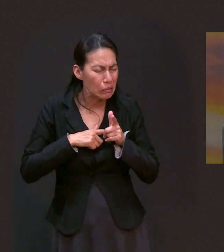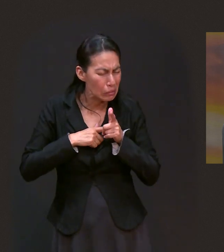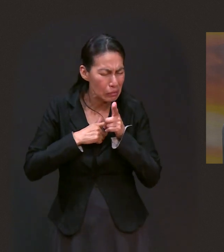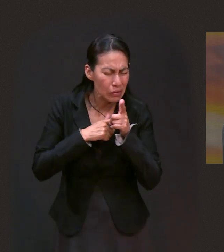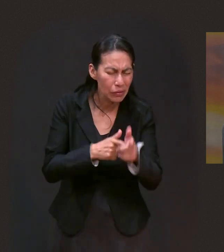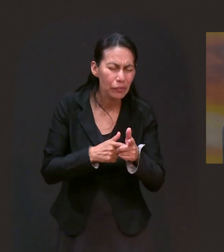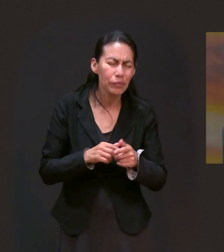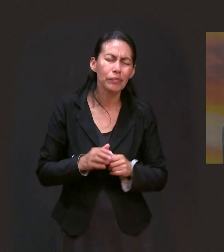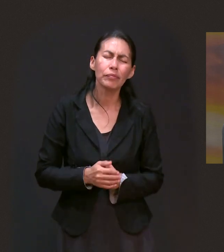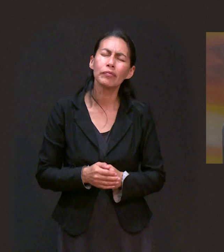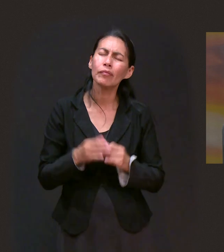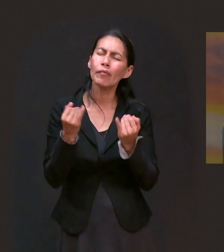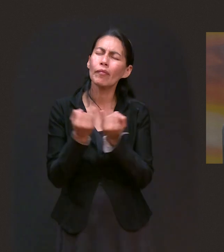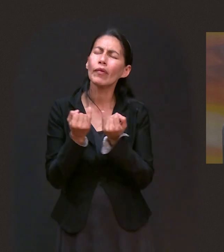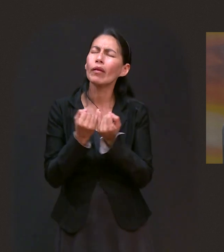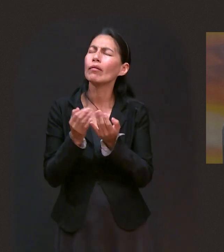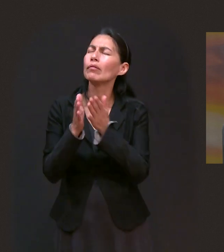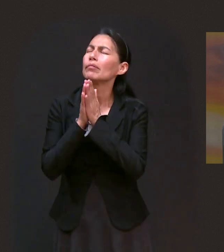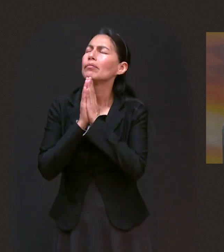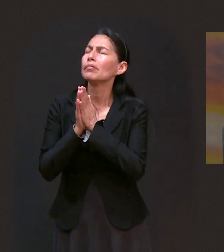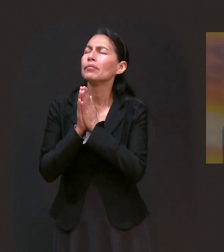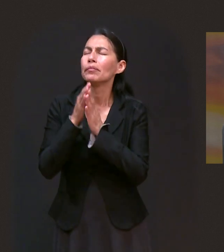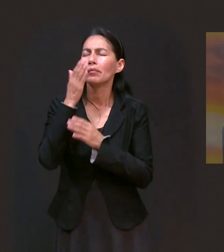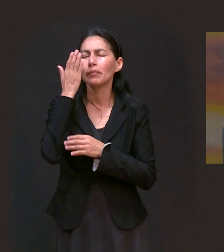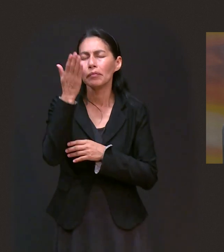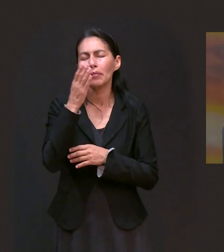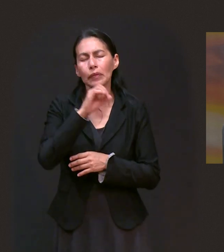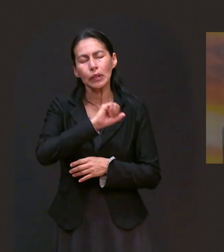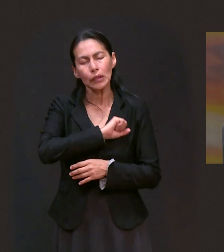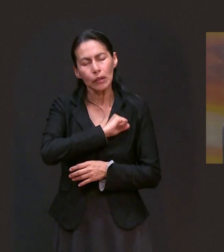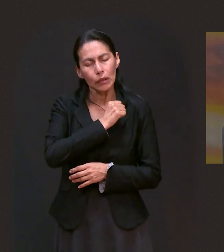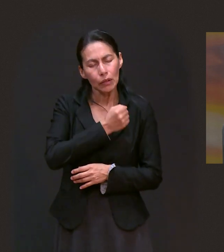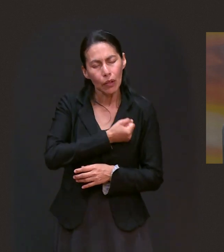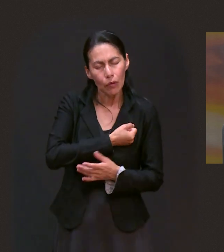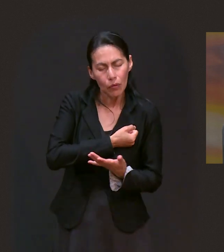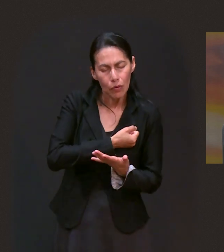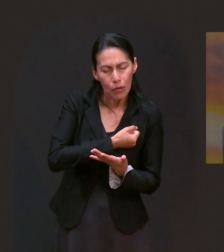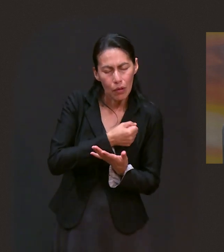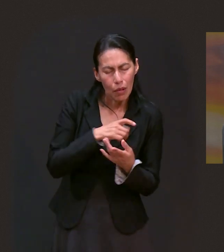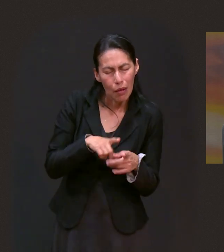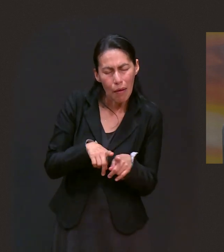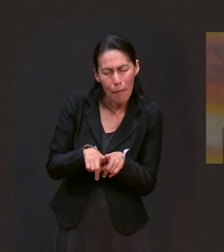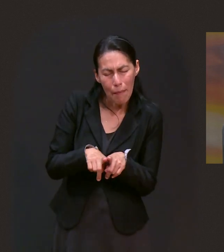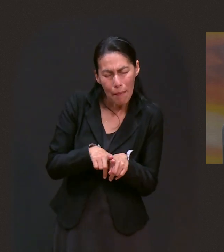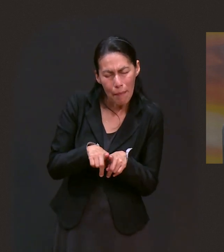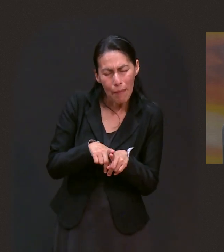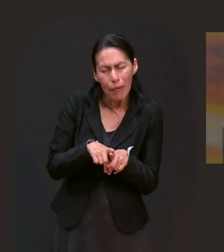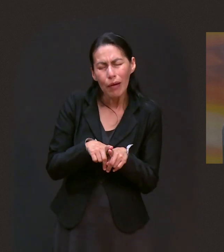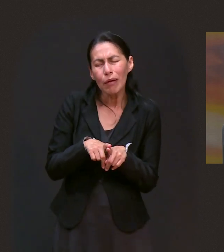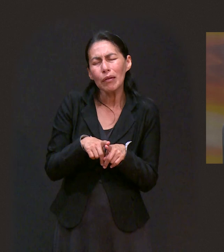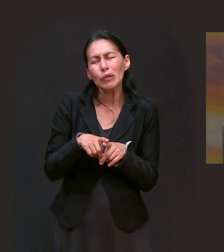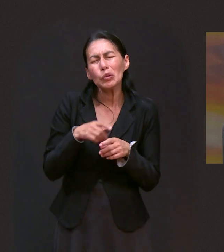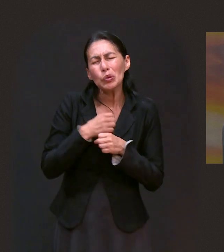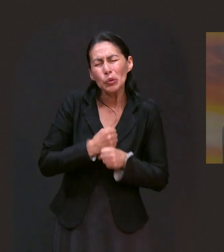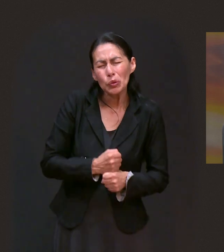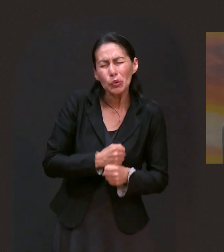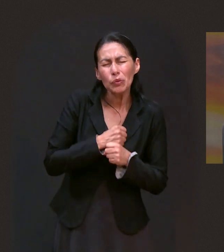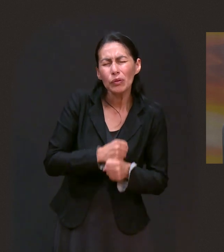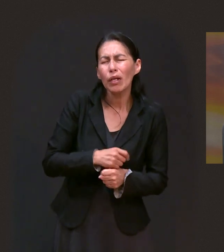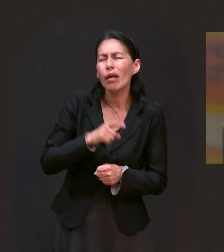salud de cada hermano que está sufriendo que por favor